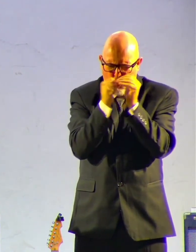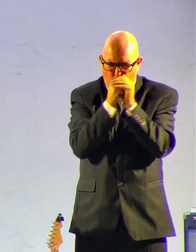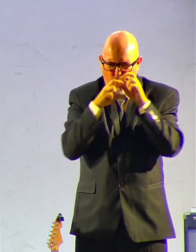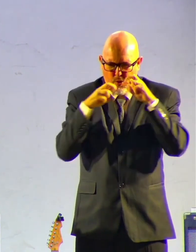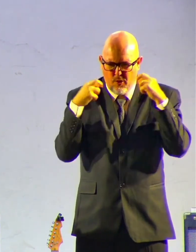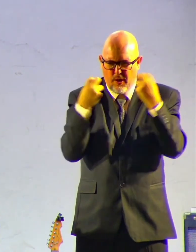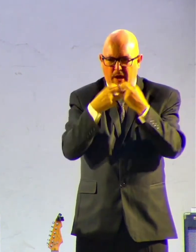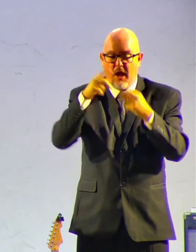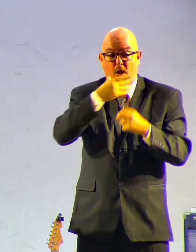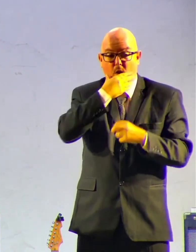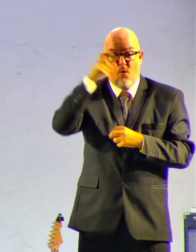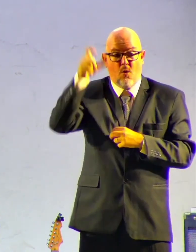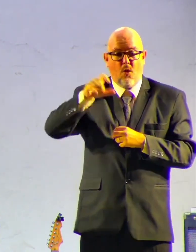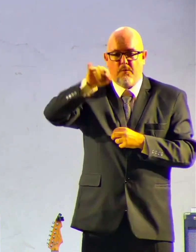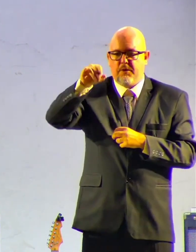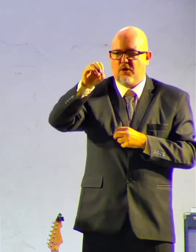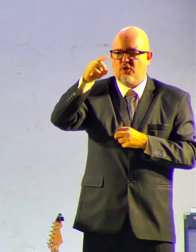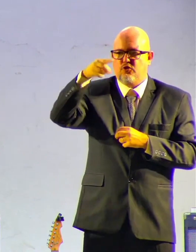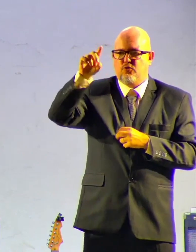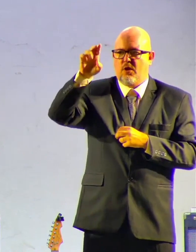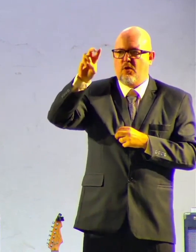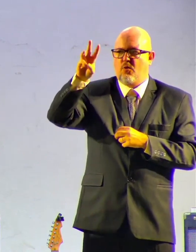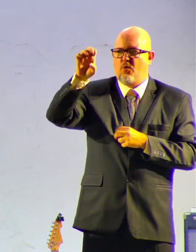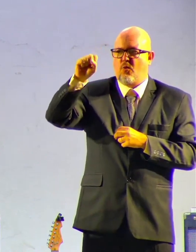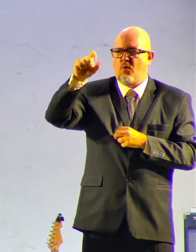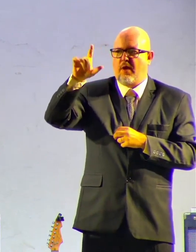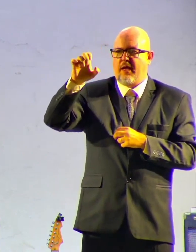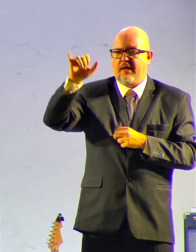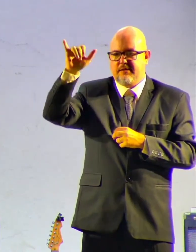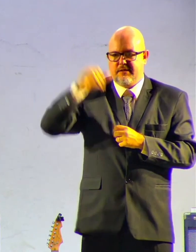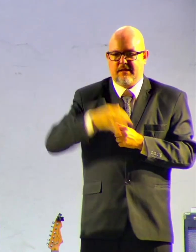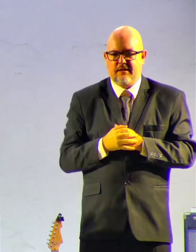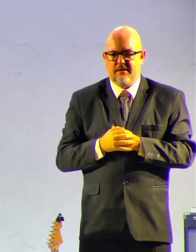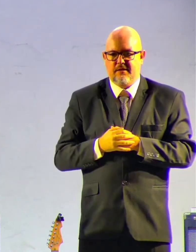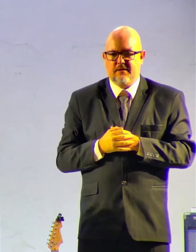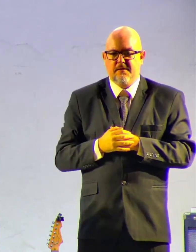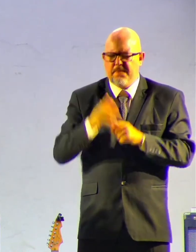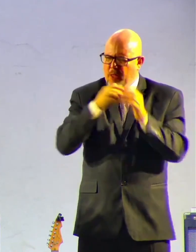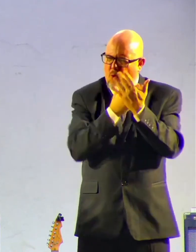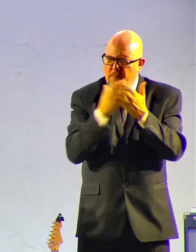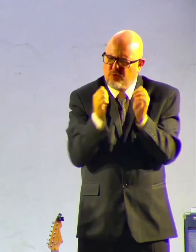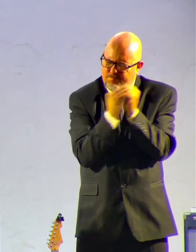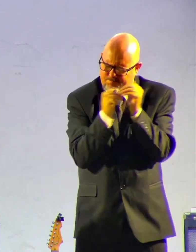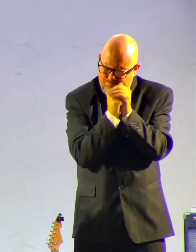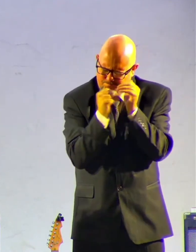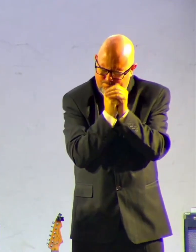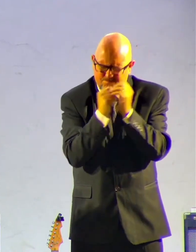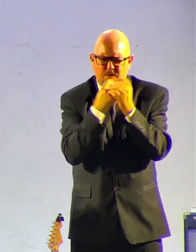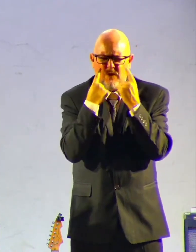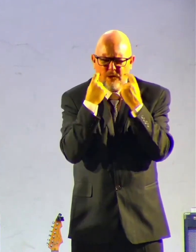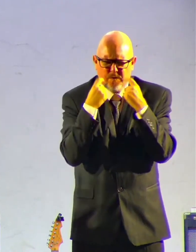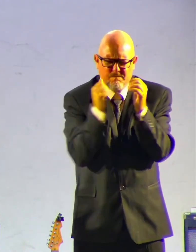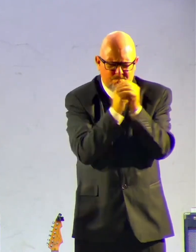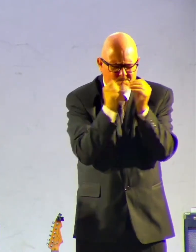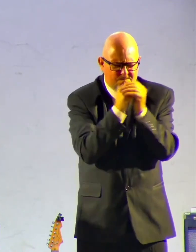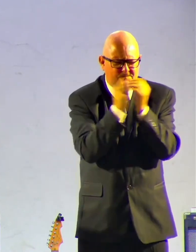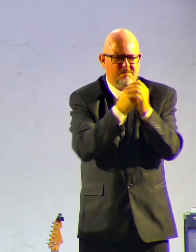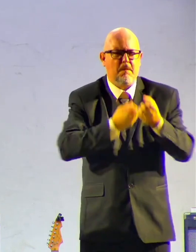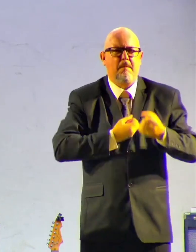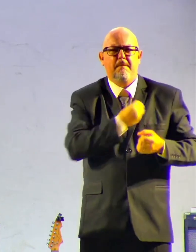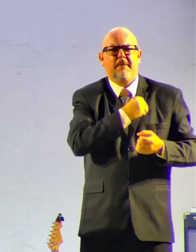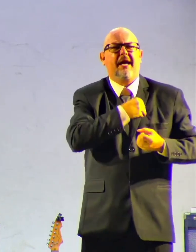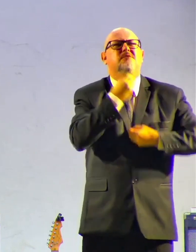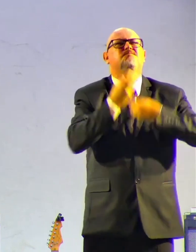eles estava John Wesley, George Whitefield, e eles oravam, e eles choravam, e eles confessavam os